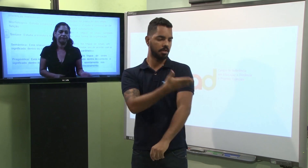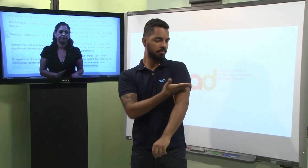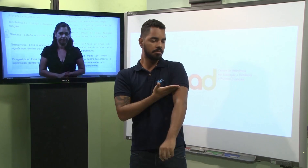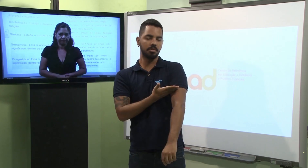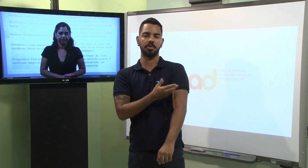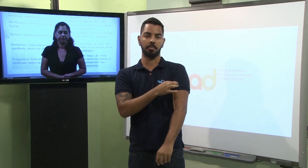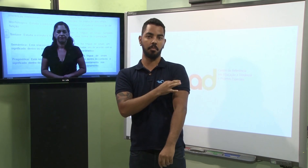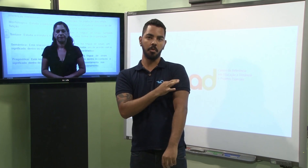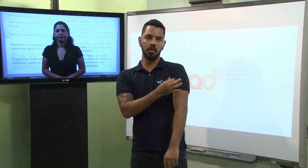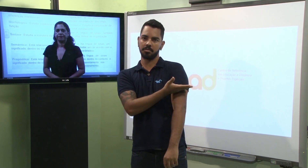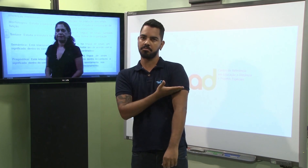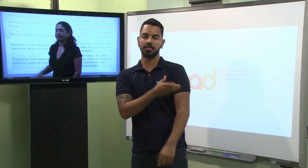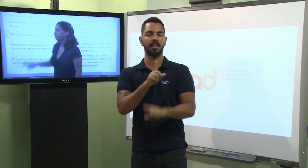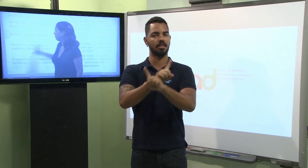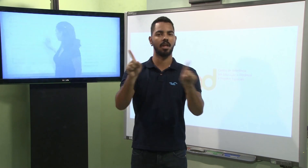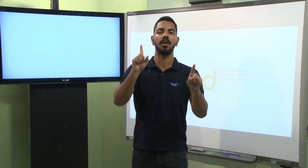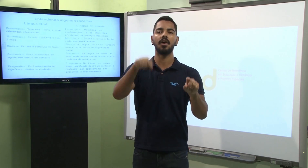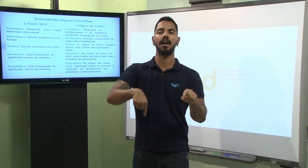blusa.